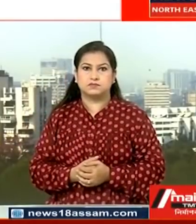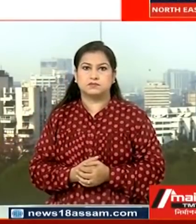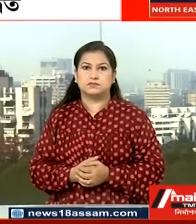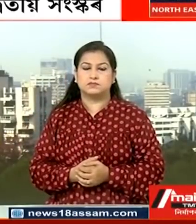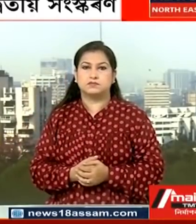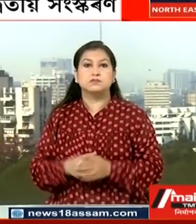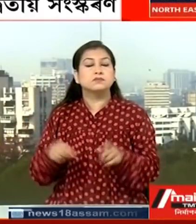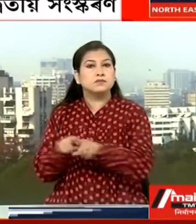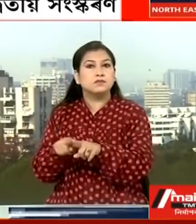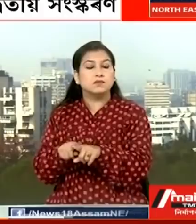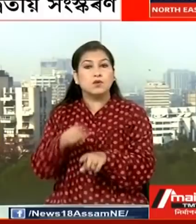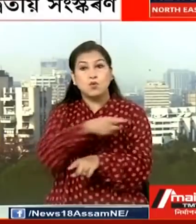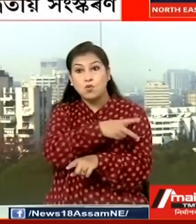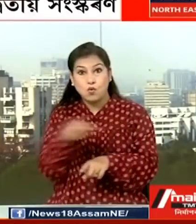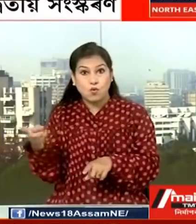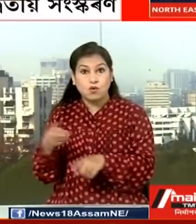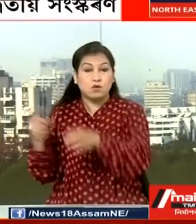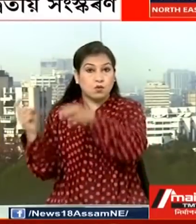सदन पटल पर